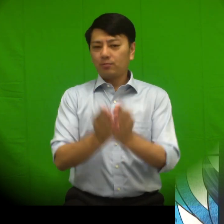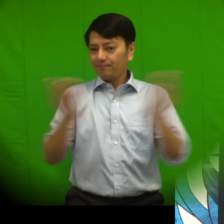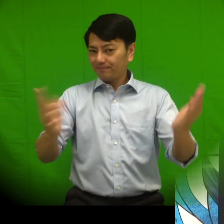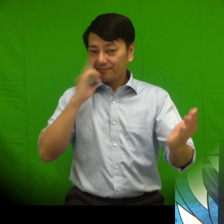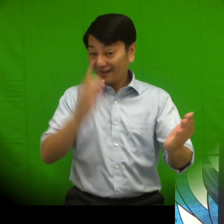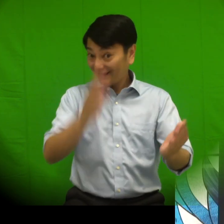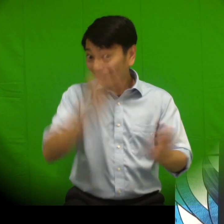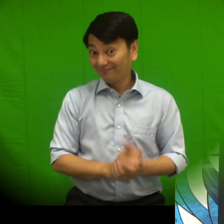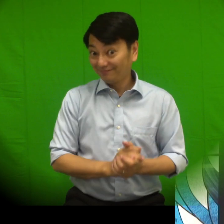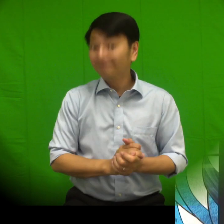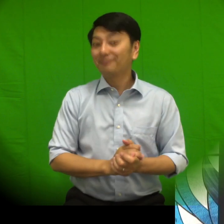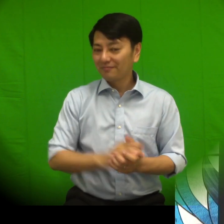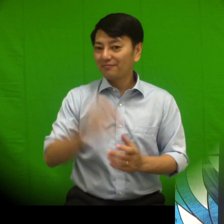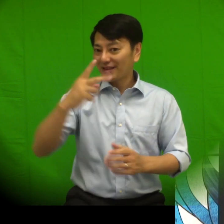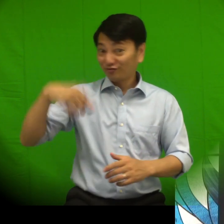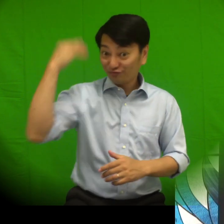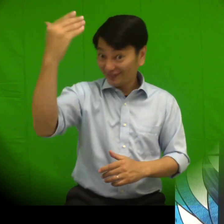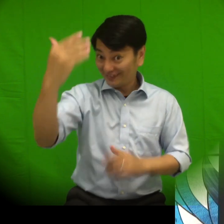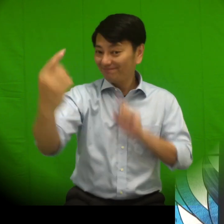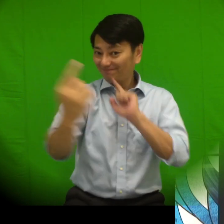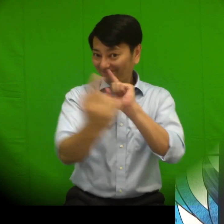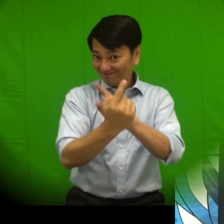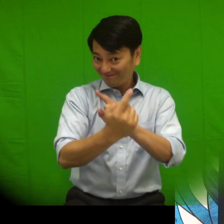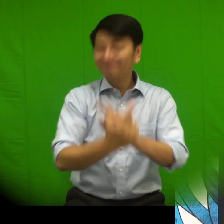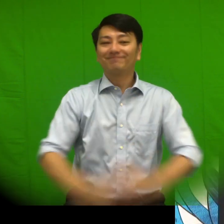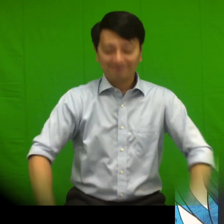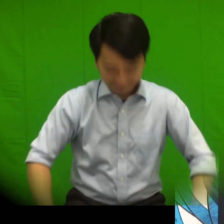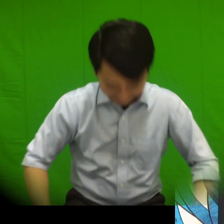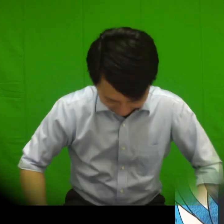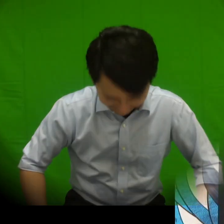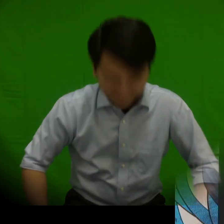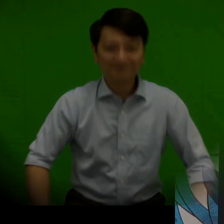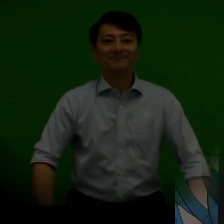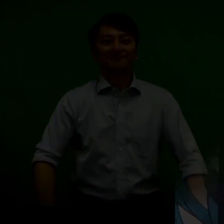次の q & a でお目にかかりましょうありがとうございました